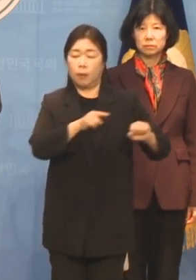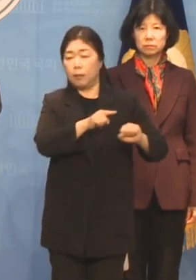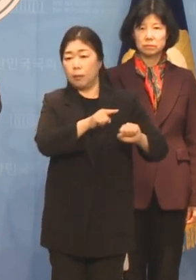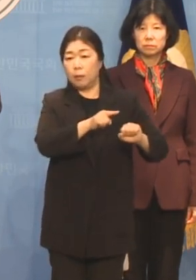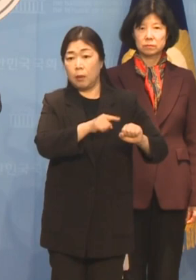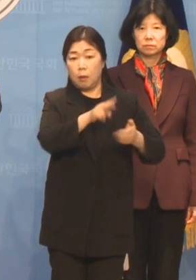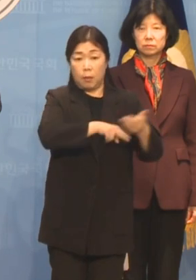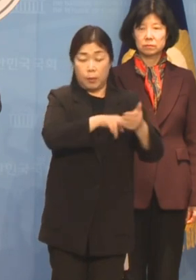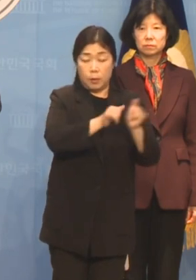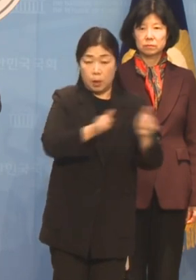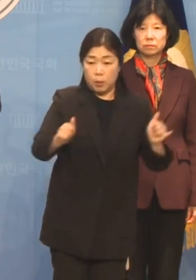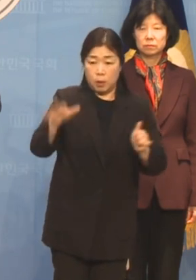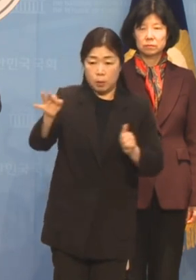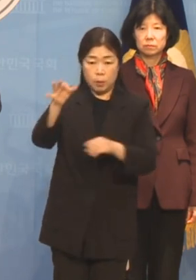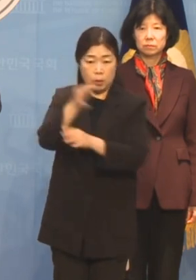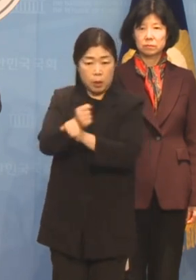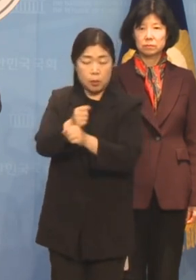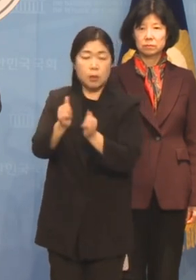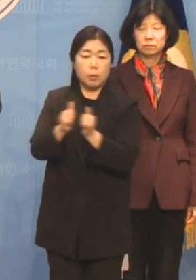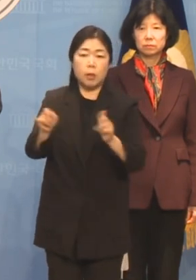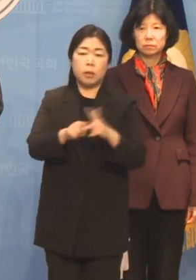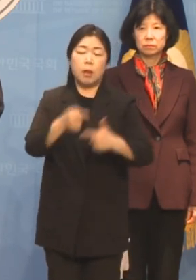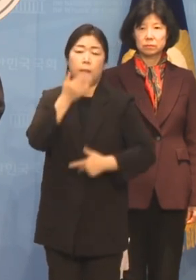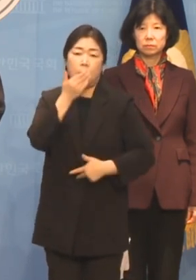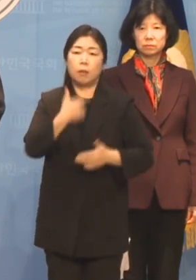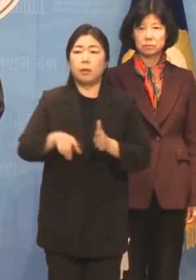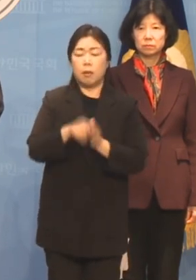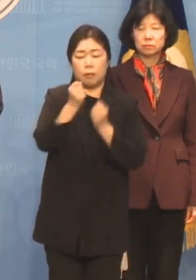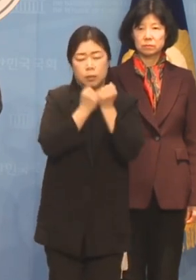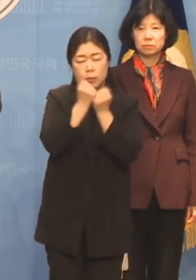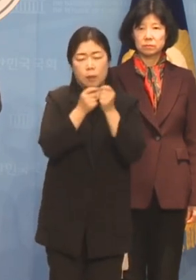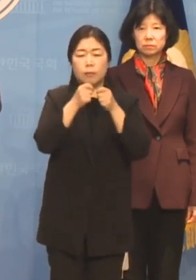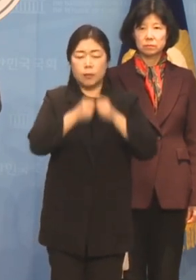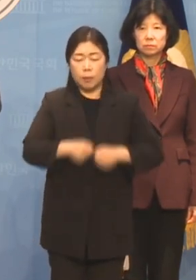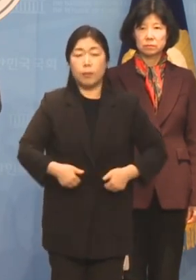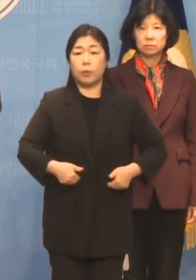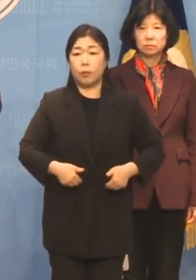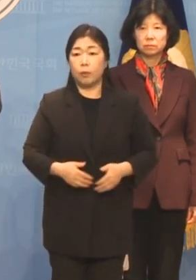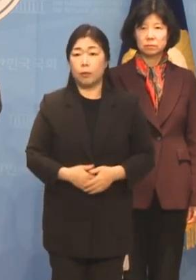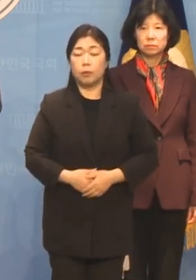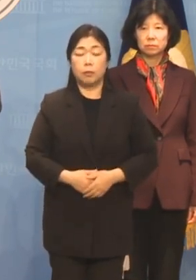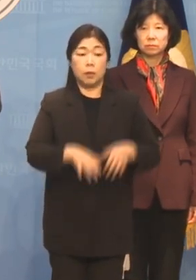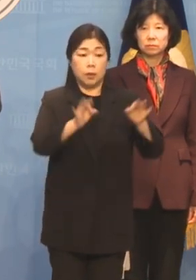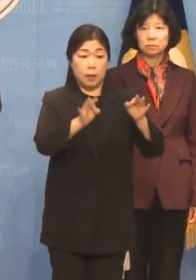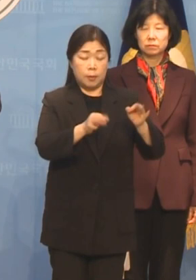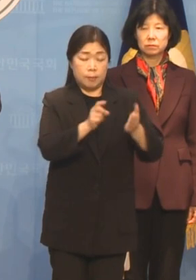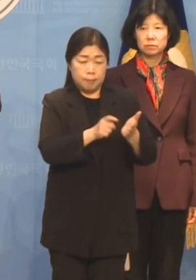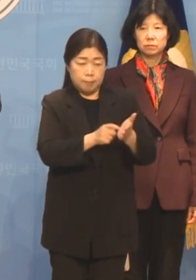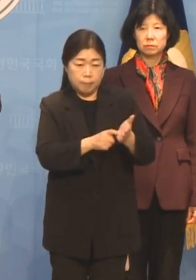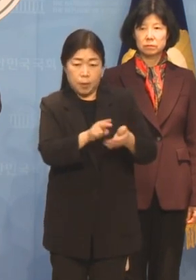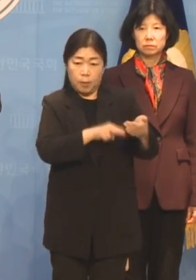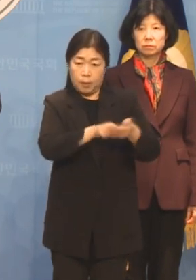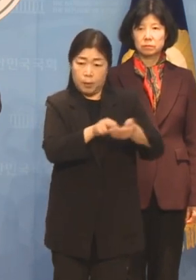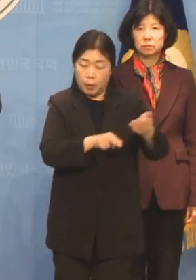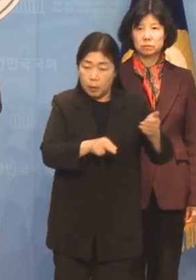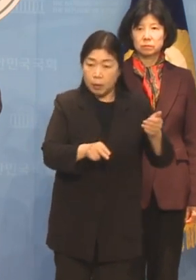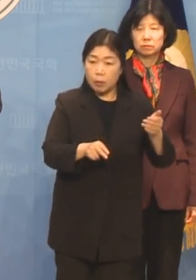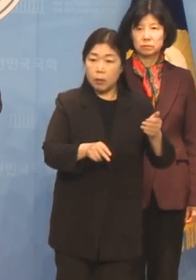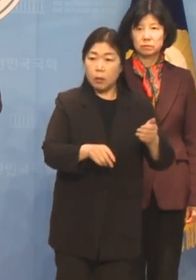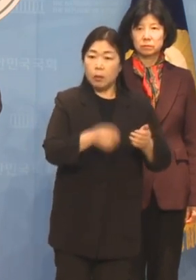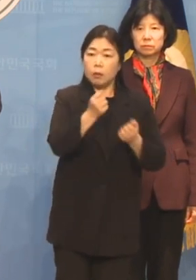금융소비자가 이해할 수 있도록 설명하여야 한다라고 명기되어 있습니다. 은행에서 시행했던 빠른 속도의 기계금에 의한